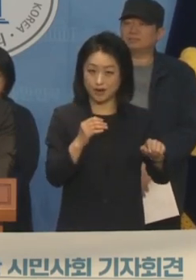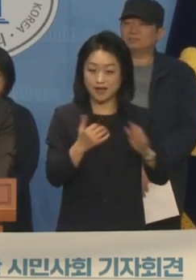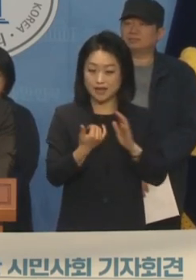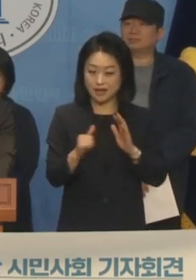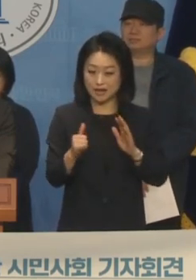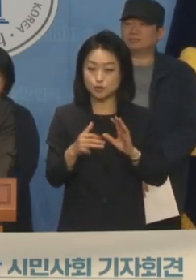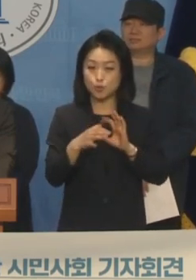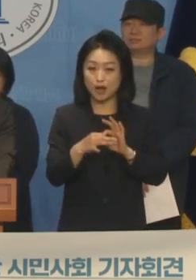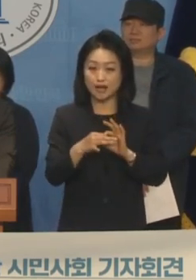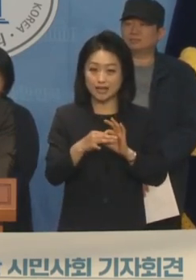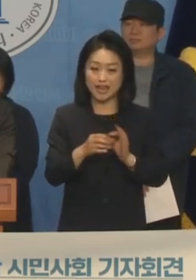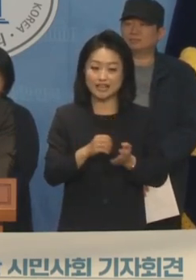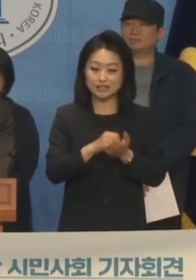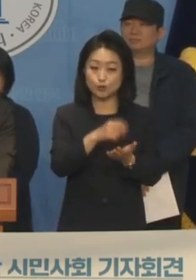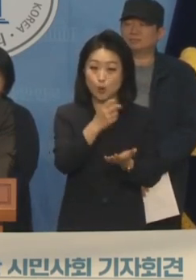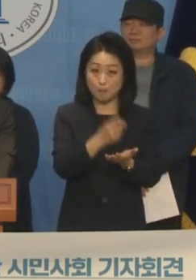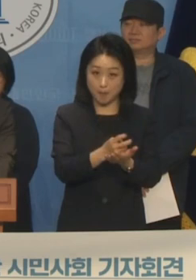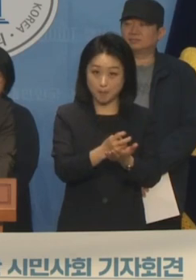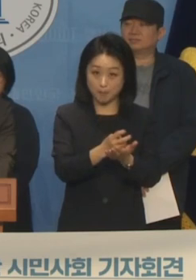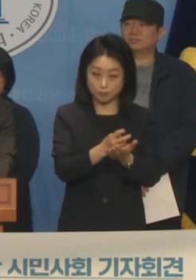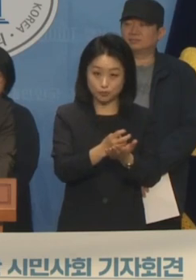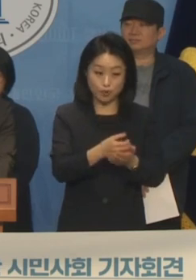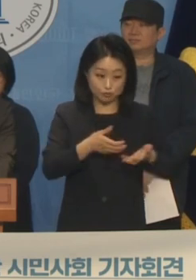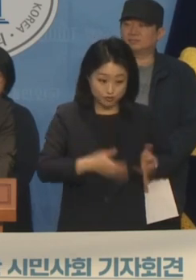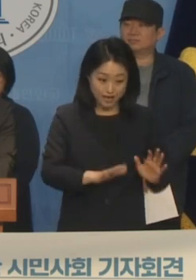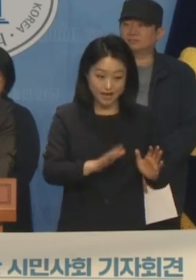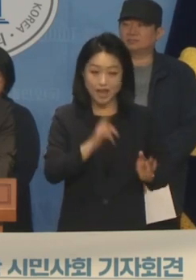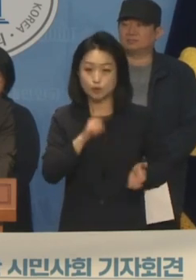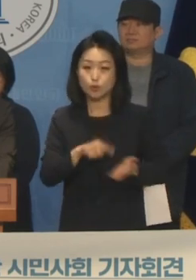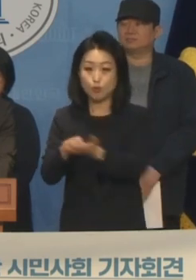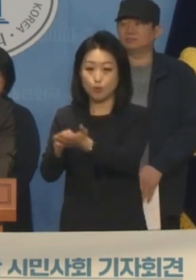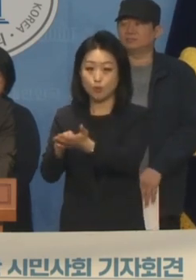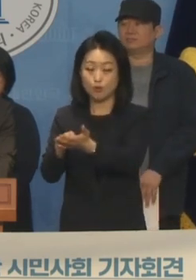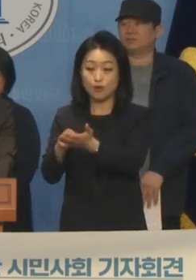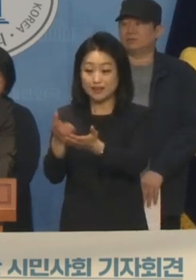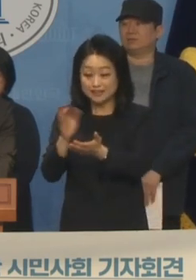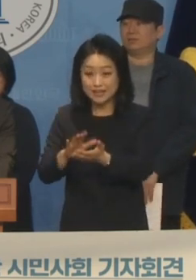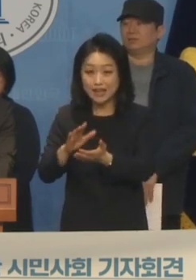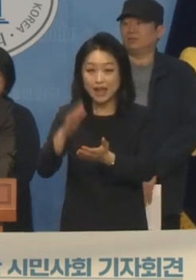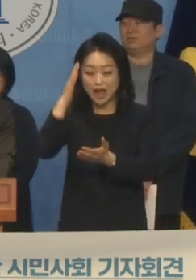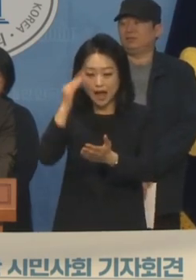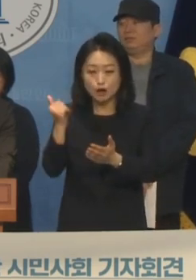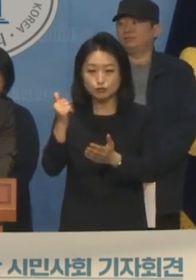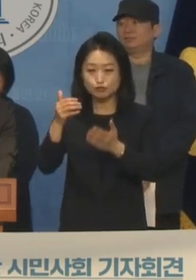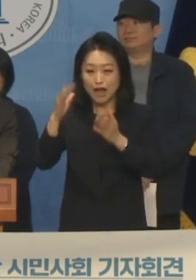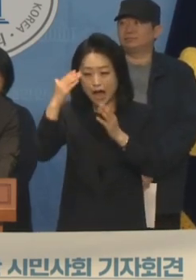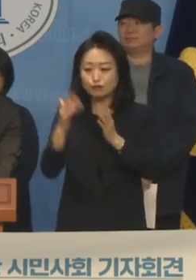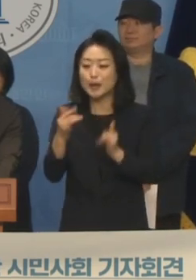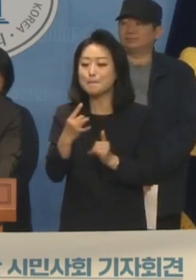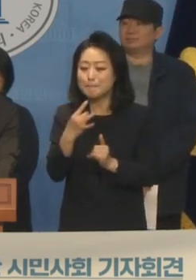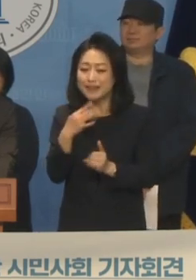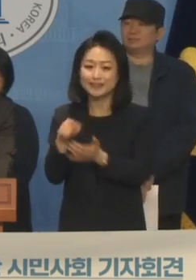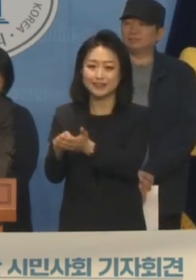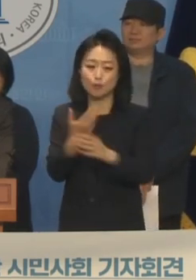개정을 통해 출생통보제가 도입되었으나 개정된 제도도 한국 국적자의 출생등록만 허락하고 있어 여전히 외국인 아동이